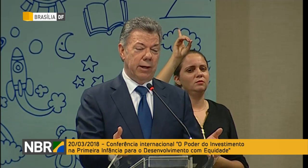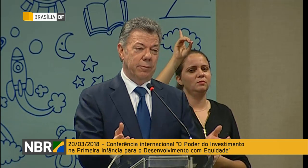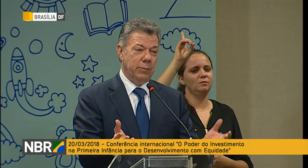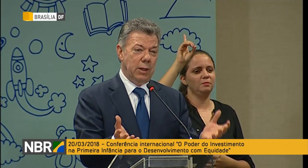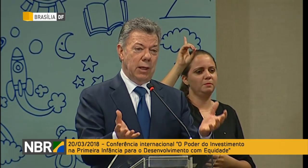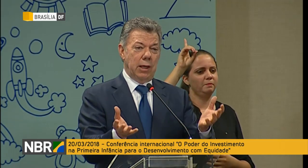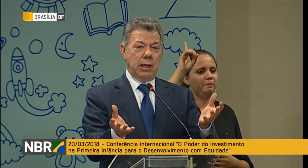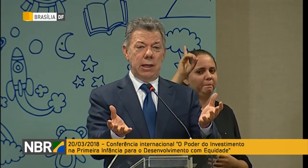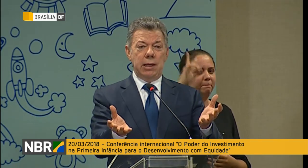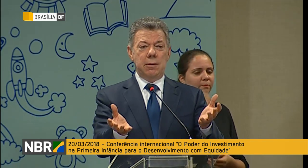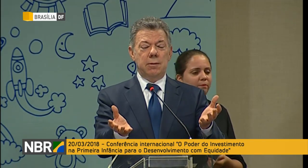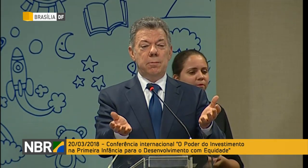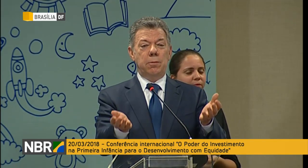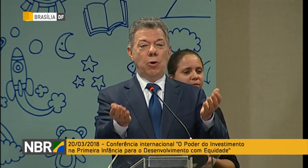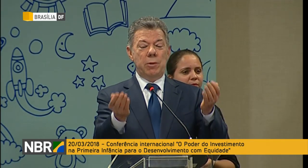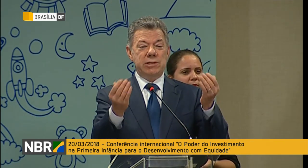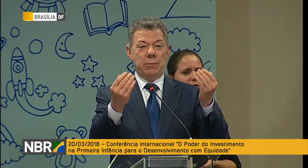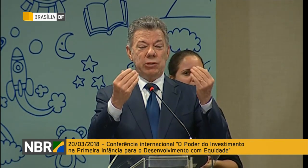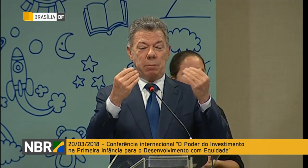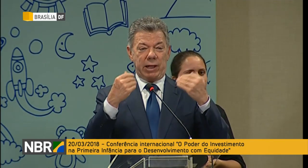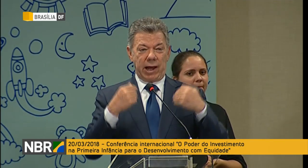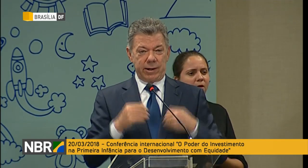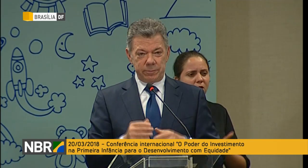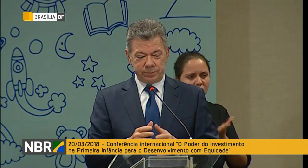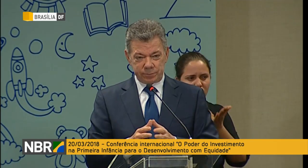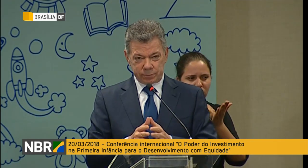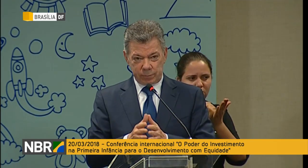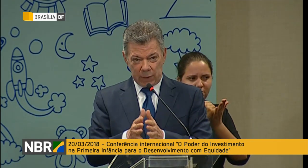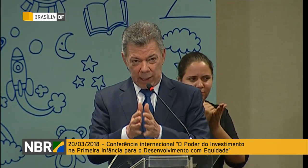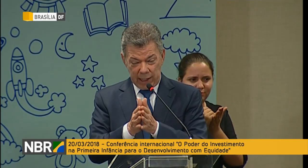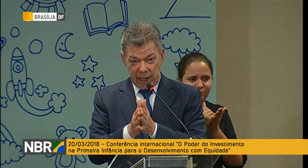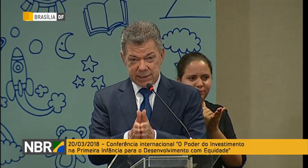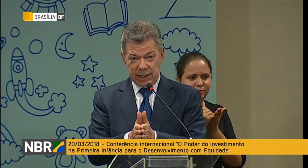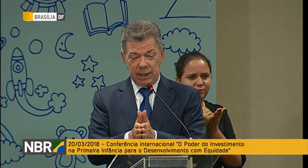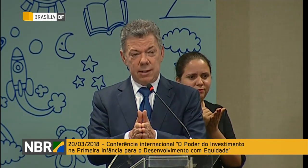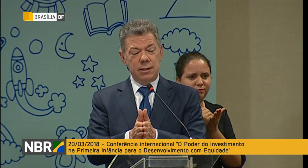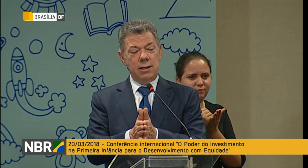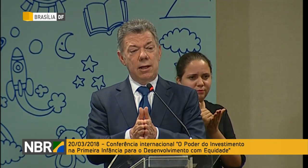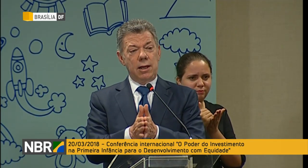Oxford, e eu me encontrei com ele e começamos a aplicar